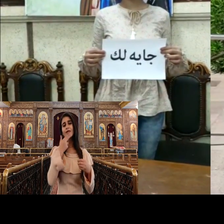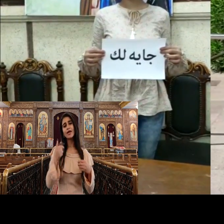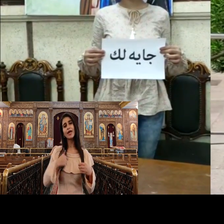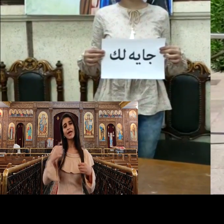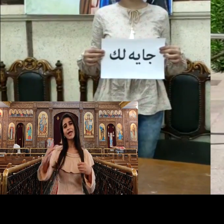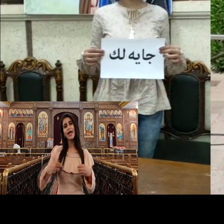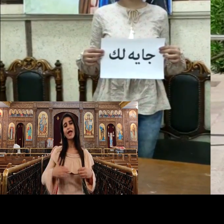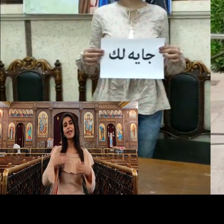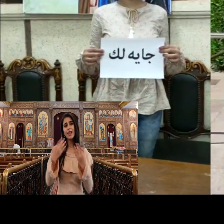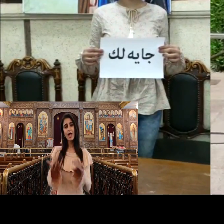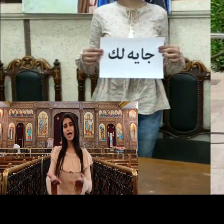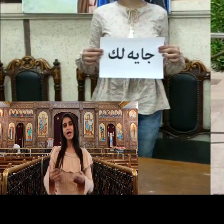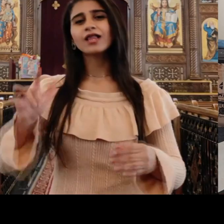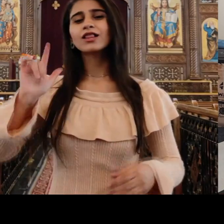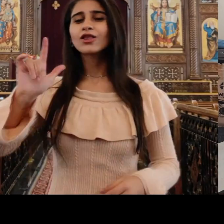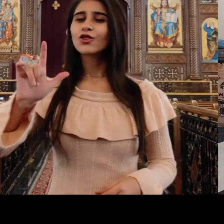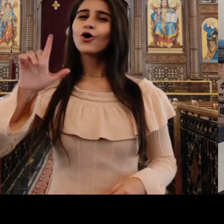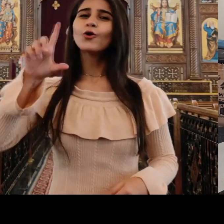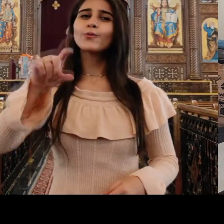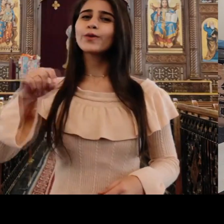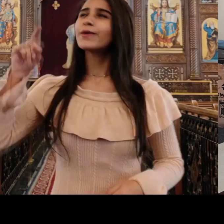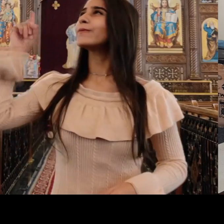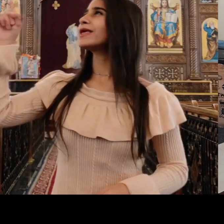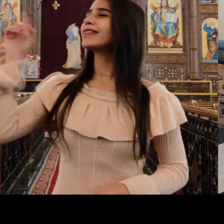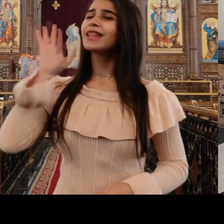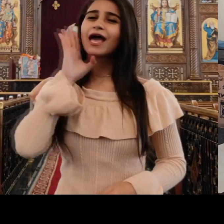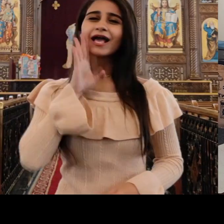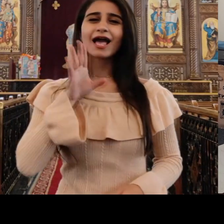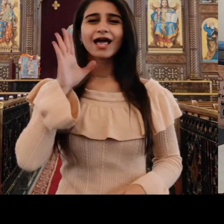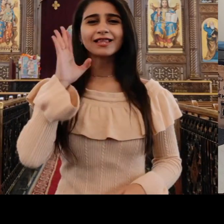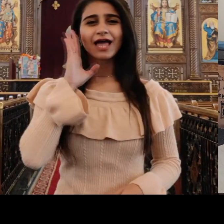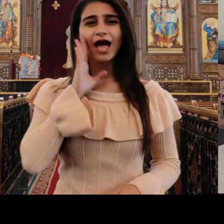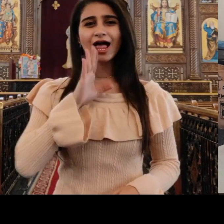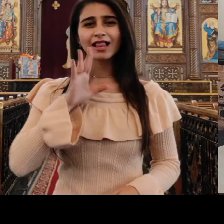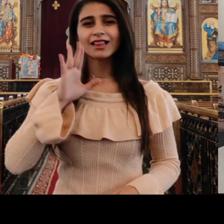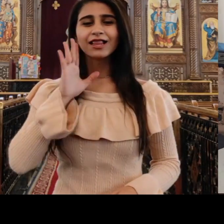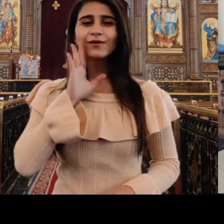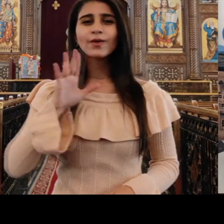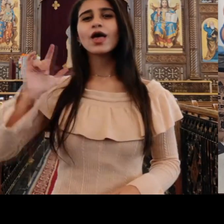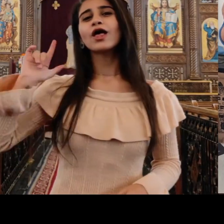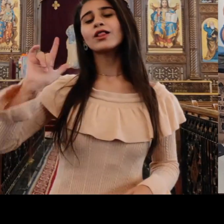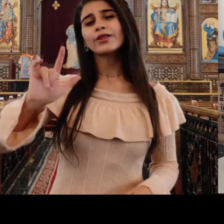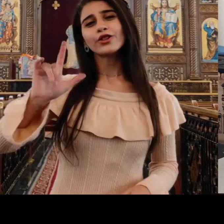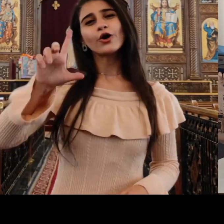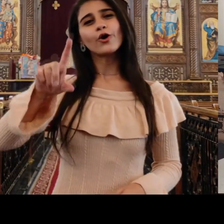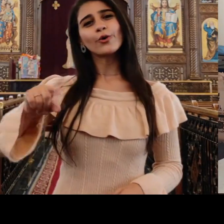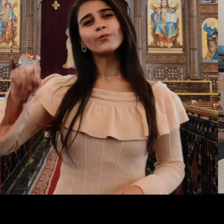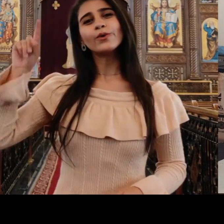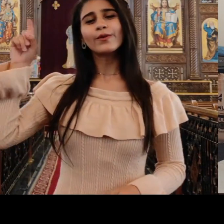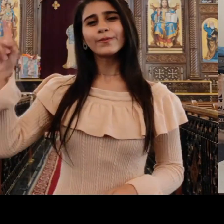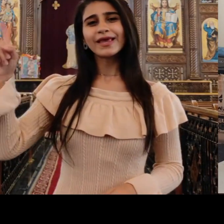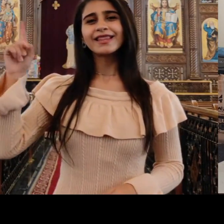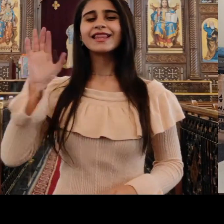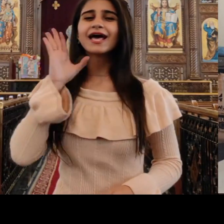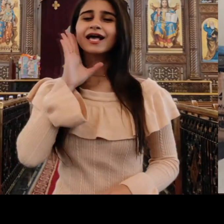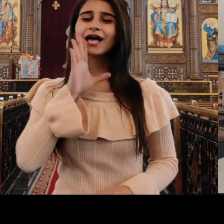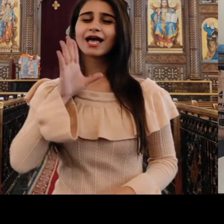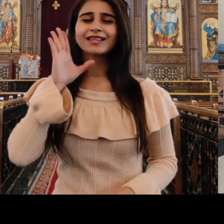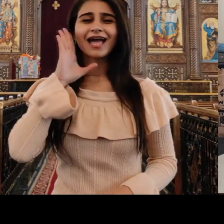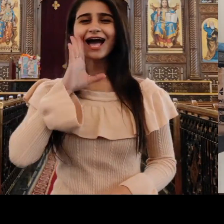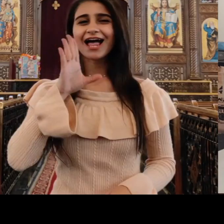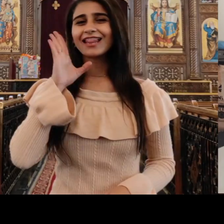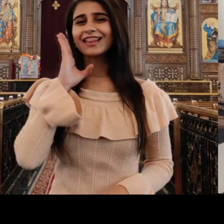انا جاي لك، للحب منك اتعلم، للحب